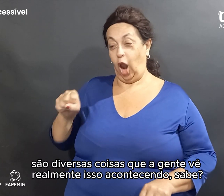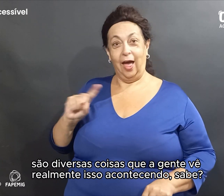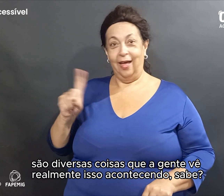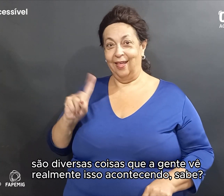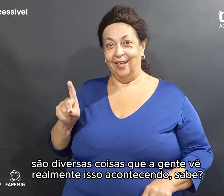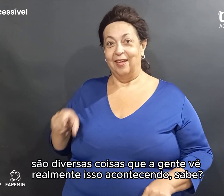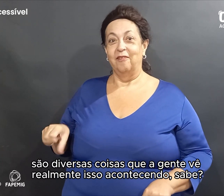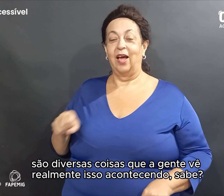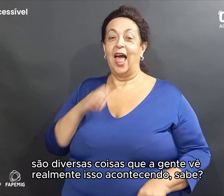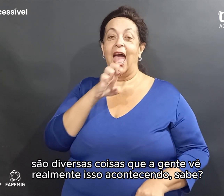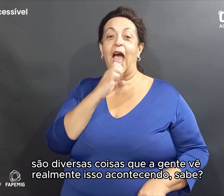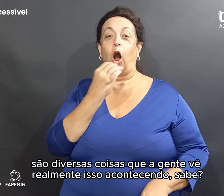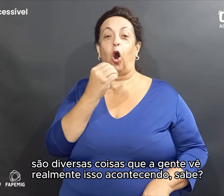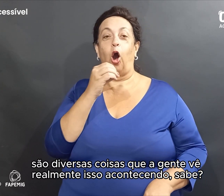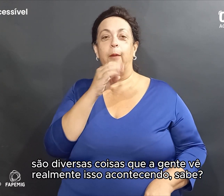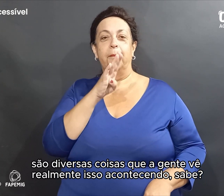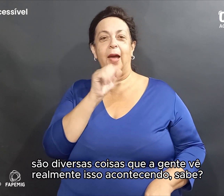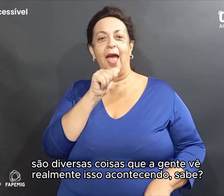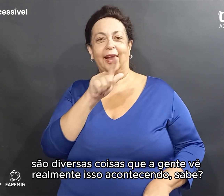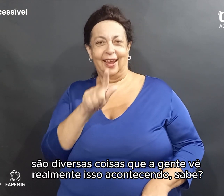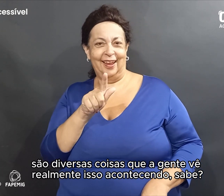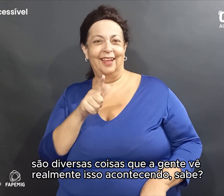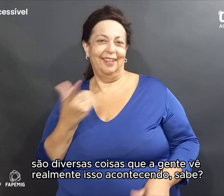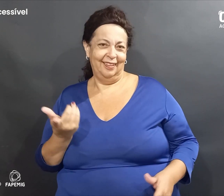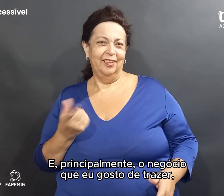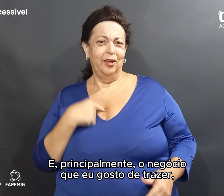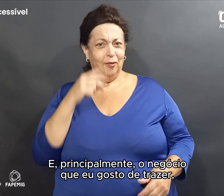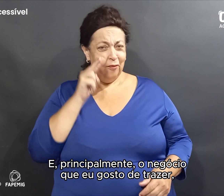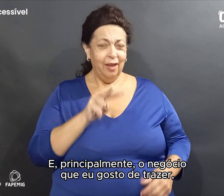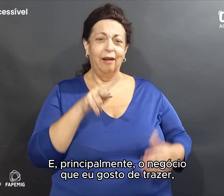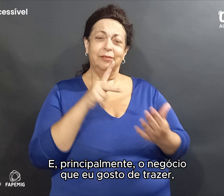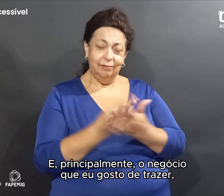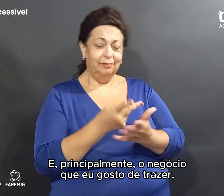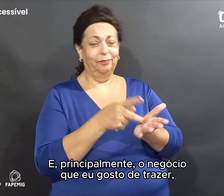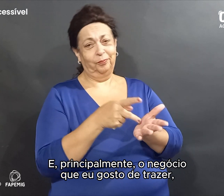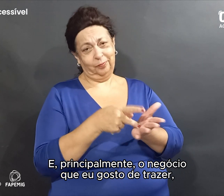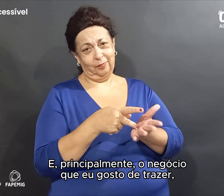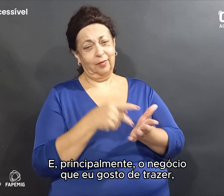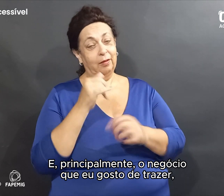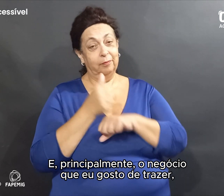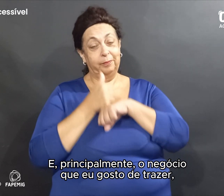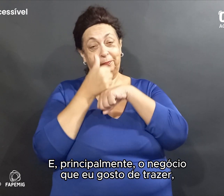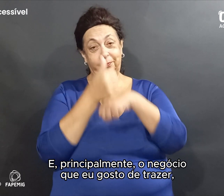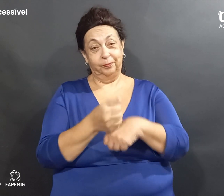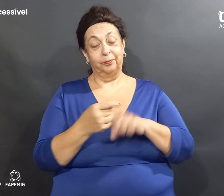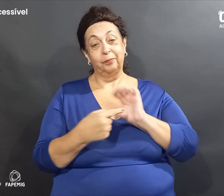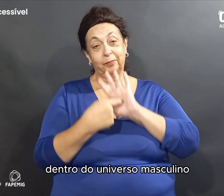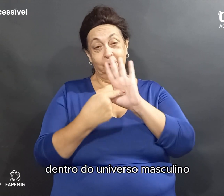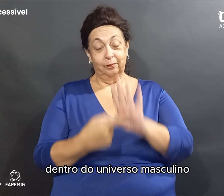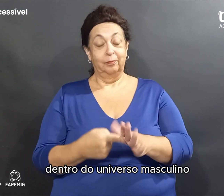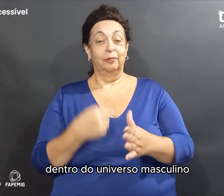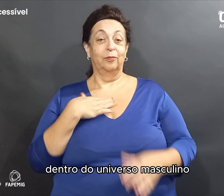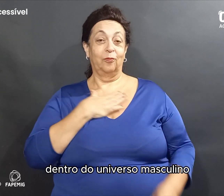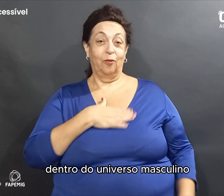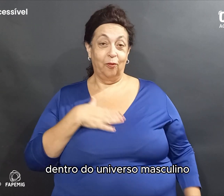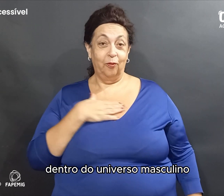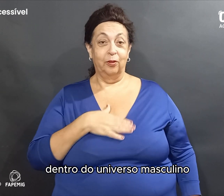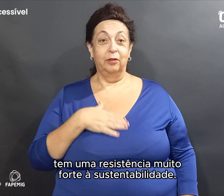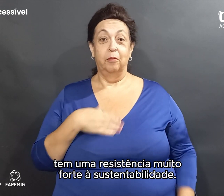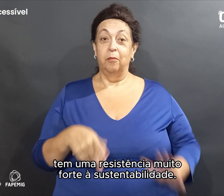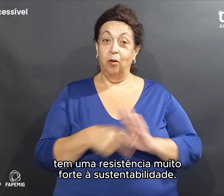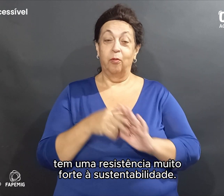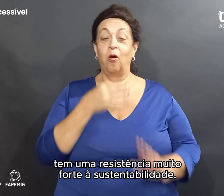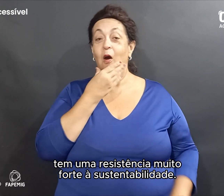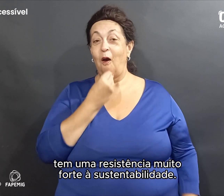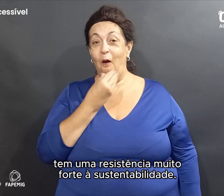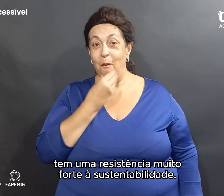coisas que a gente vê realmente isso acontecendo, sabe? E principalmente o negócio que eu gosto de trazer, dentro do universo masculino,